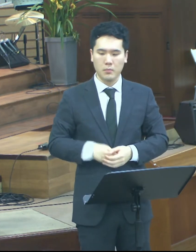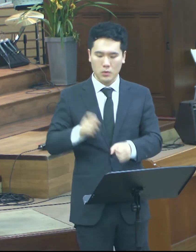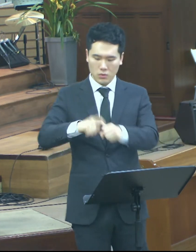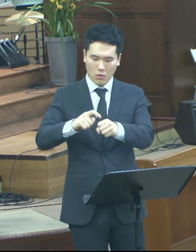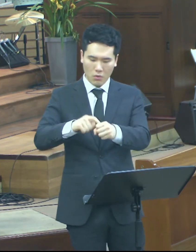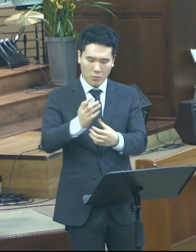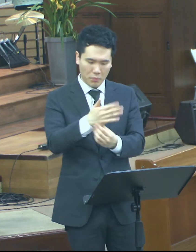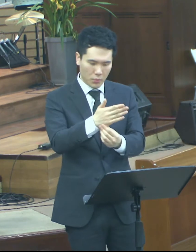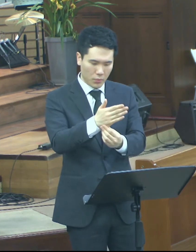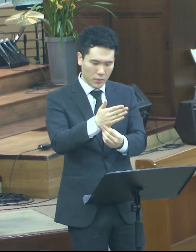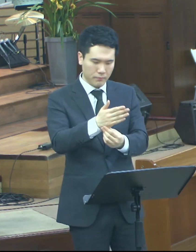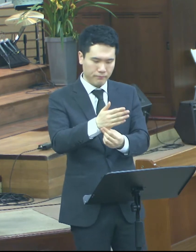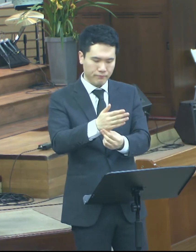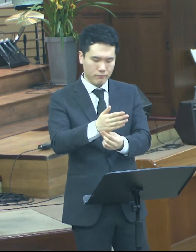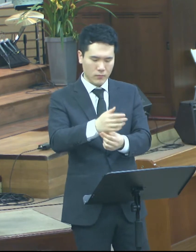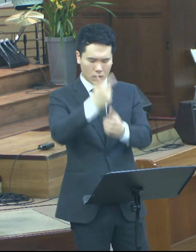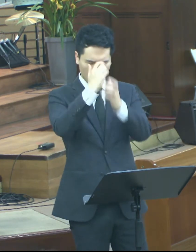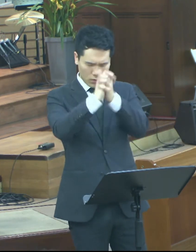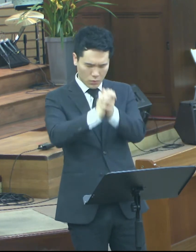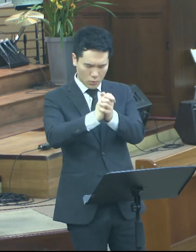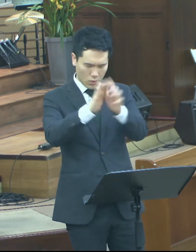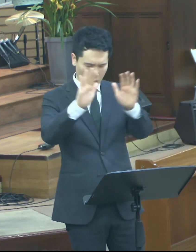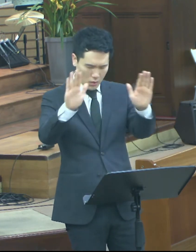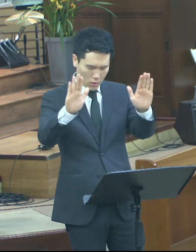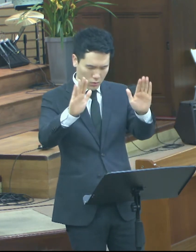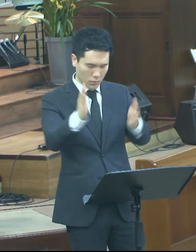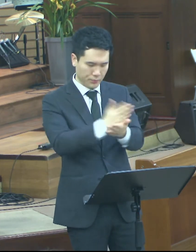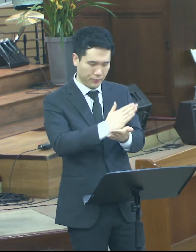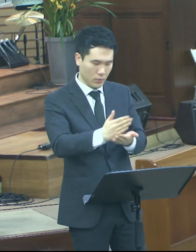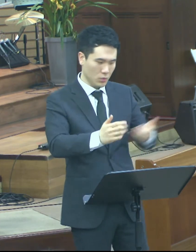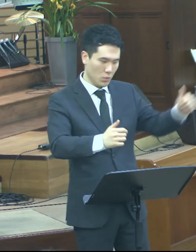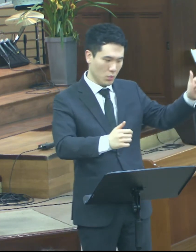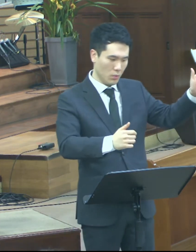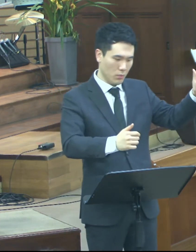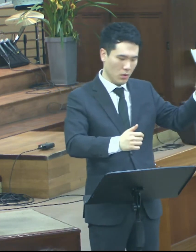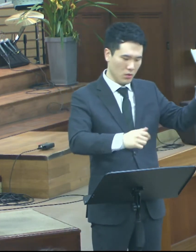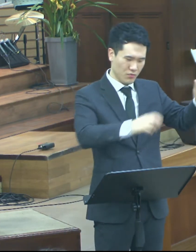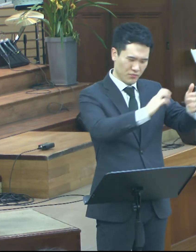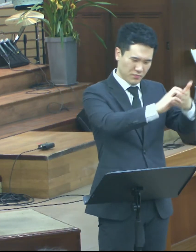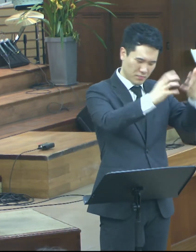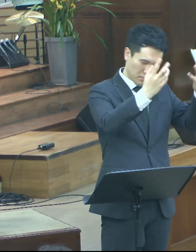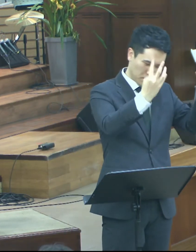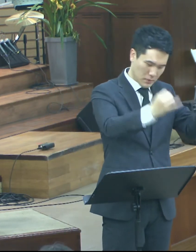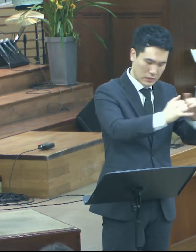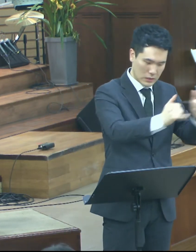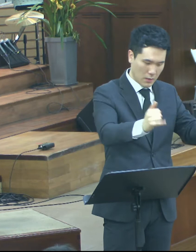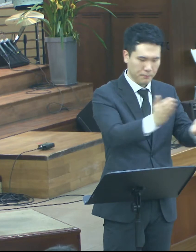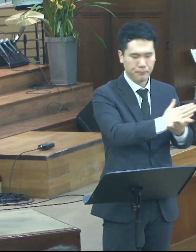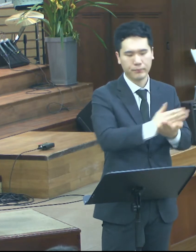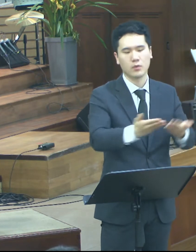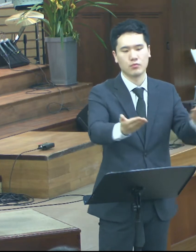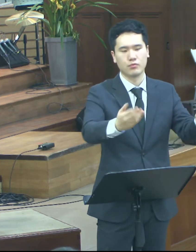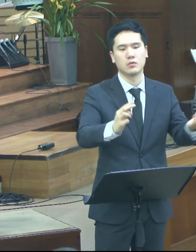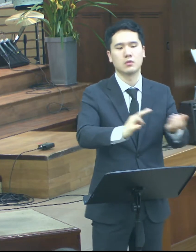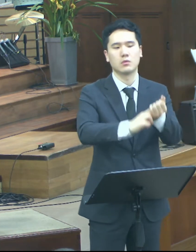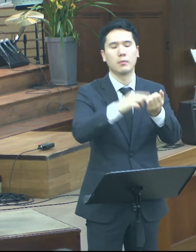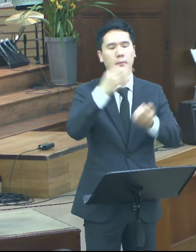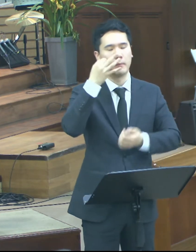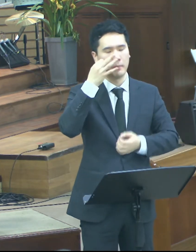그런데 그냥 그것을 보긴 했는데 예수님은 잘 몰라요. 아직 예수님이 누군지 잘 몰라요. 그래서 아직도